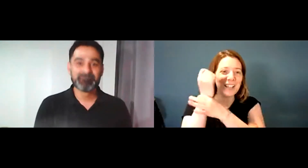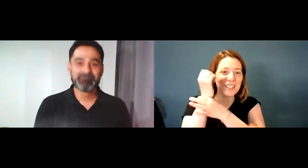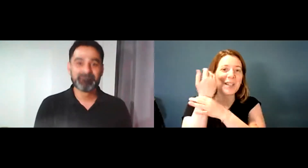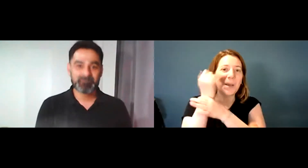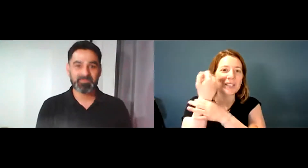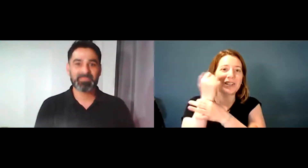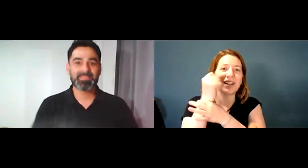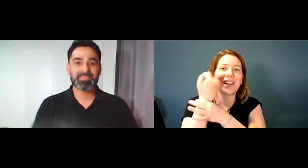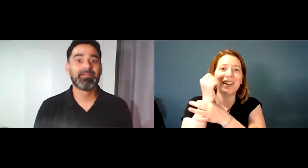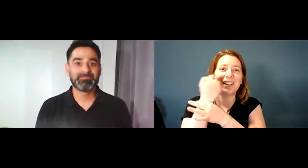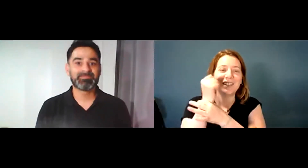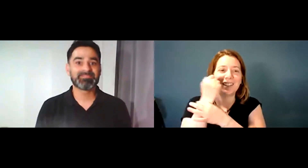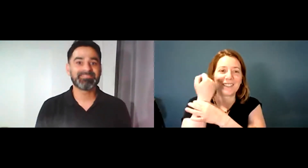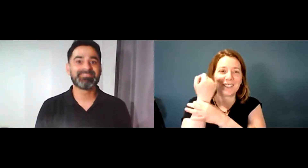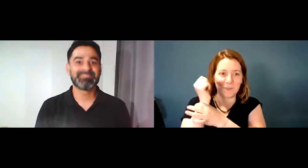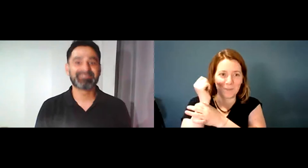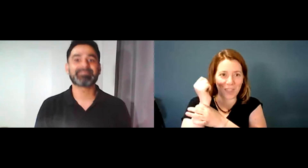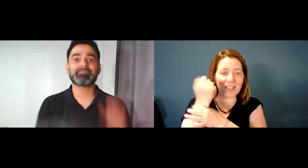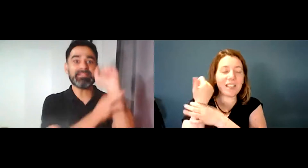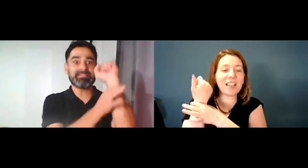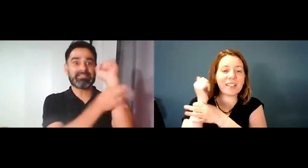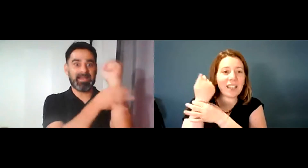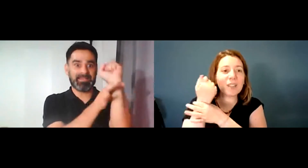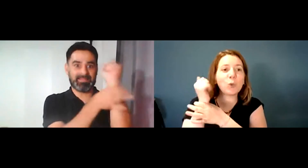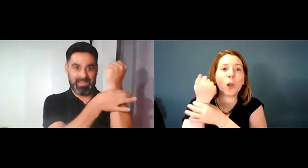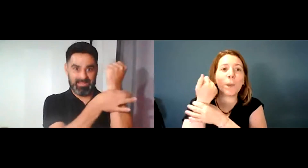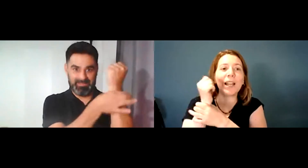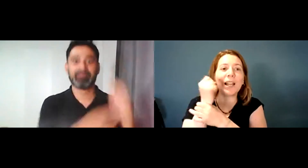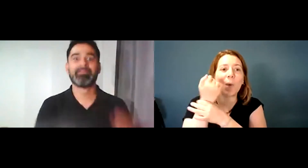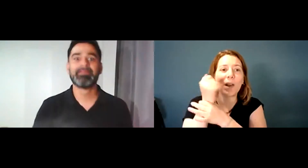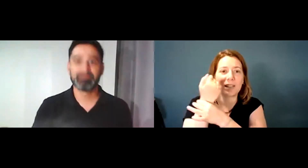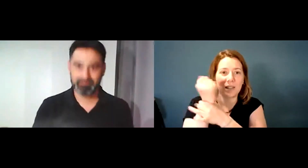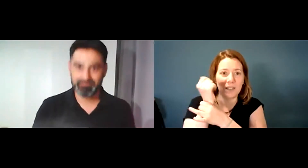seña personal. Así que así es tu nombre en lengua de señas.